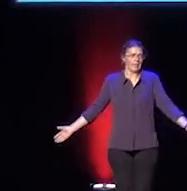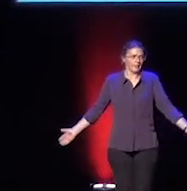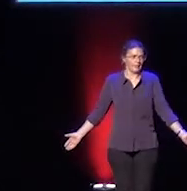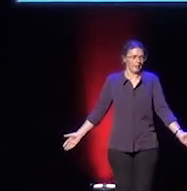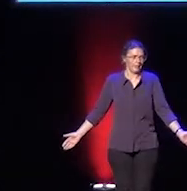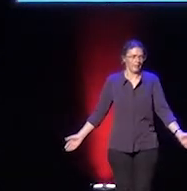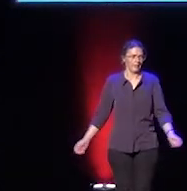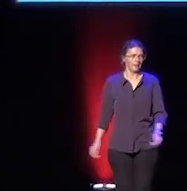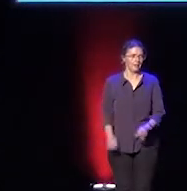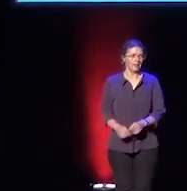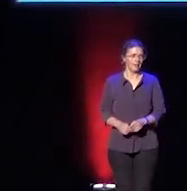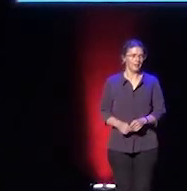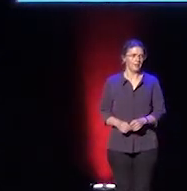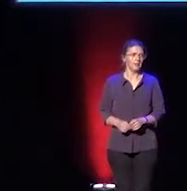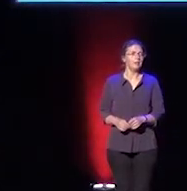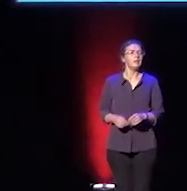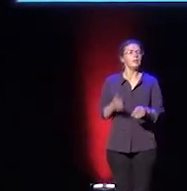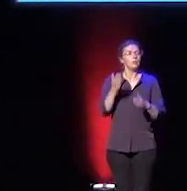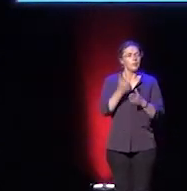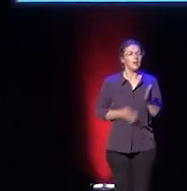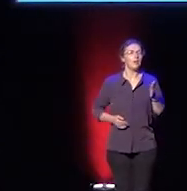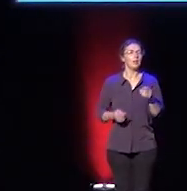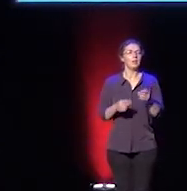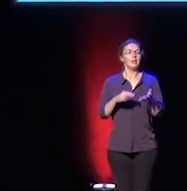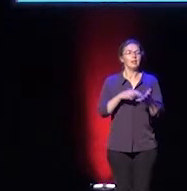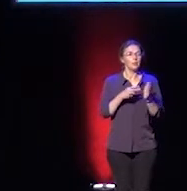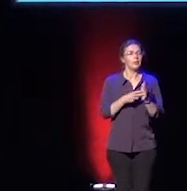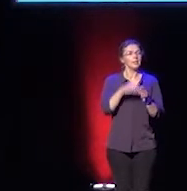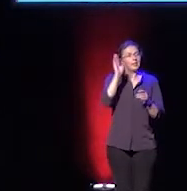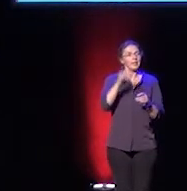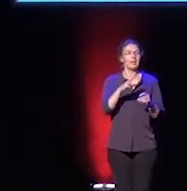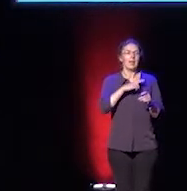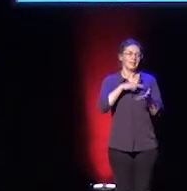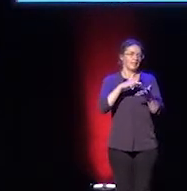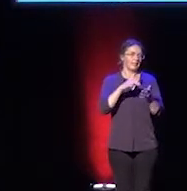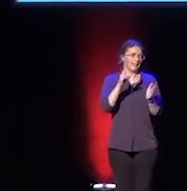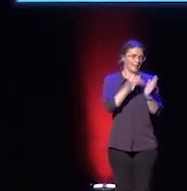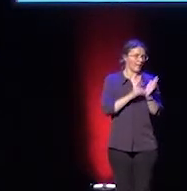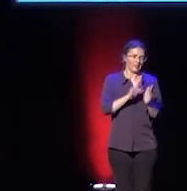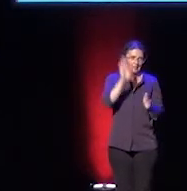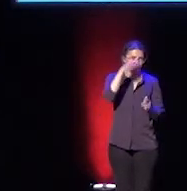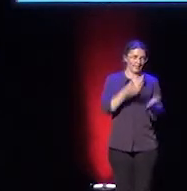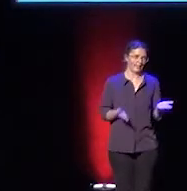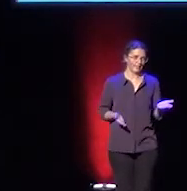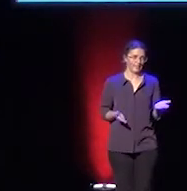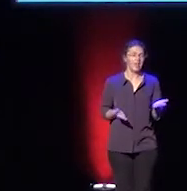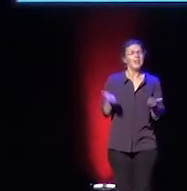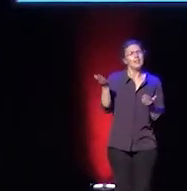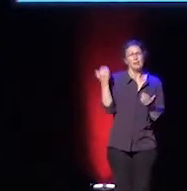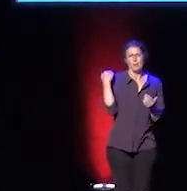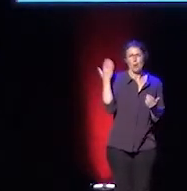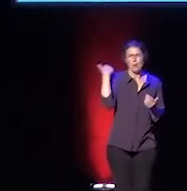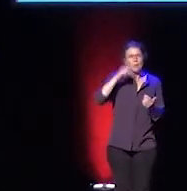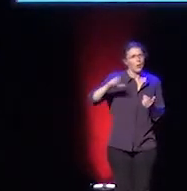kennen zum Teil und verwenden zum Teil ihre eigenen Daten nicht. Erst die Bertelsmann-Studie vor